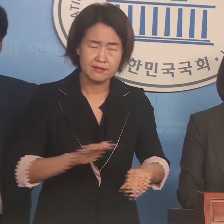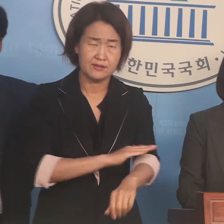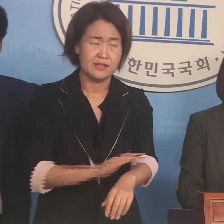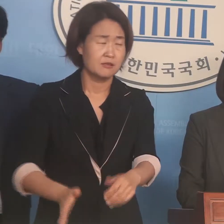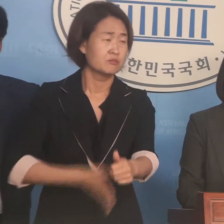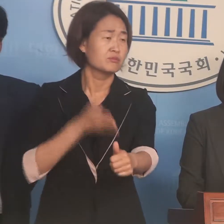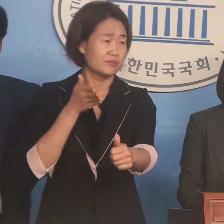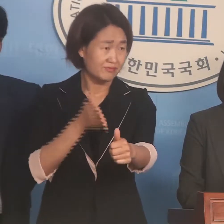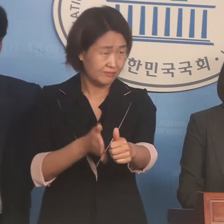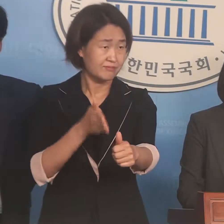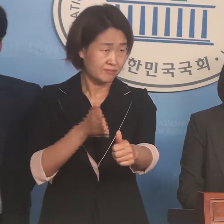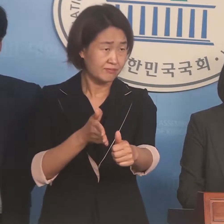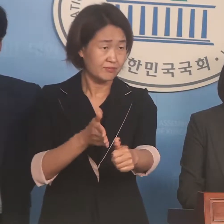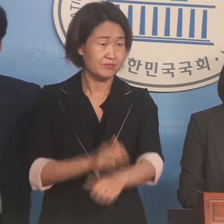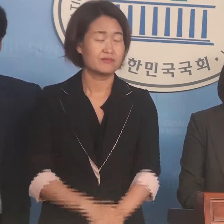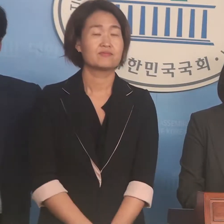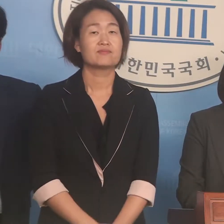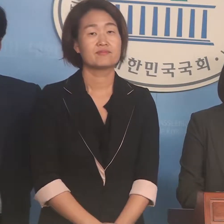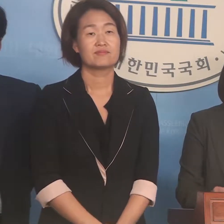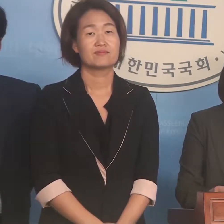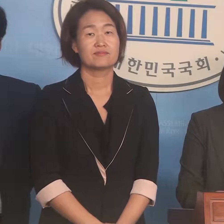간곡히 호소드립니다.